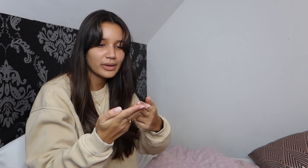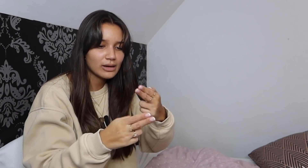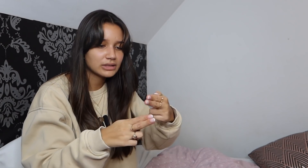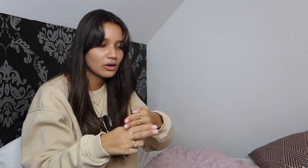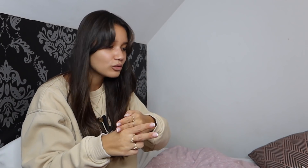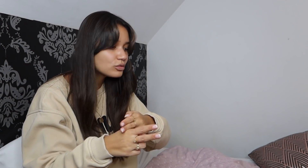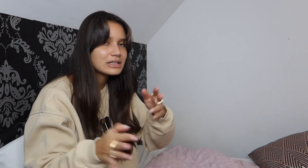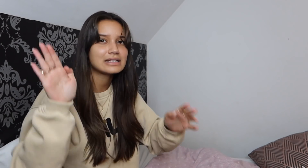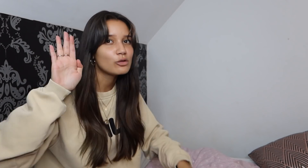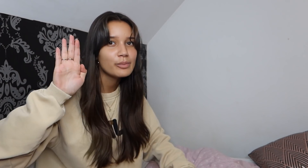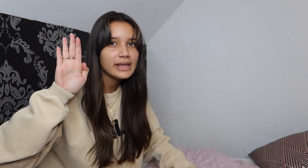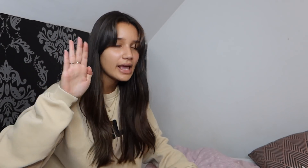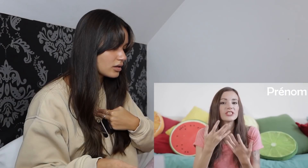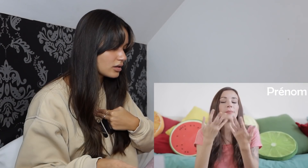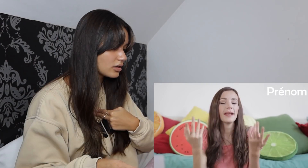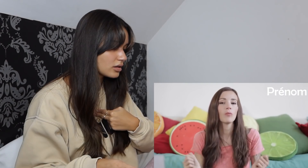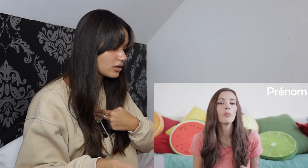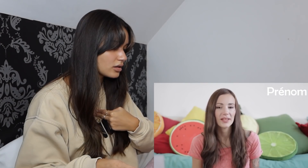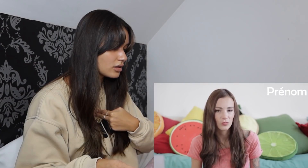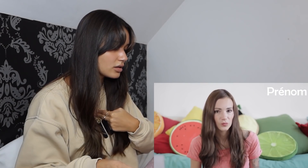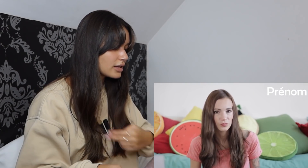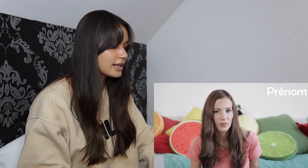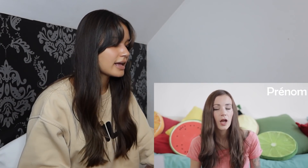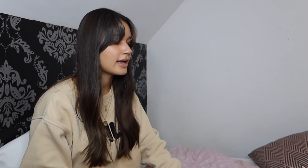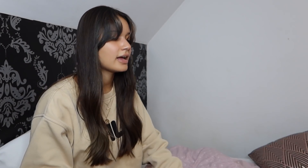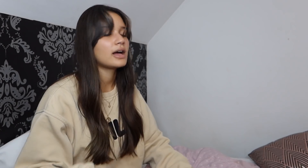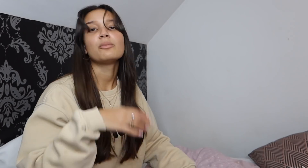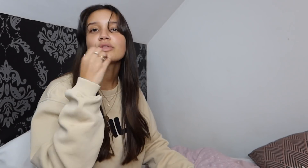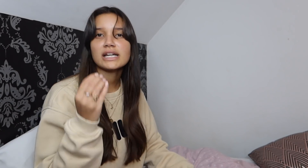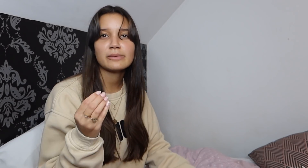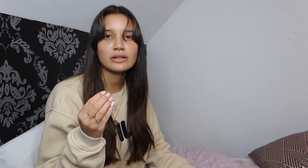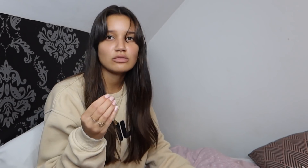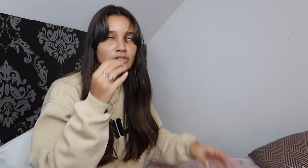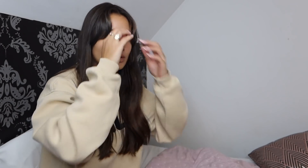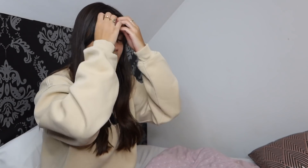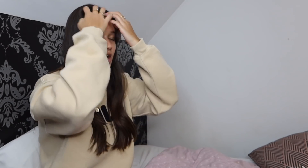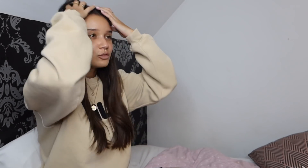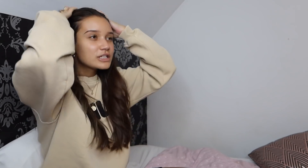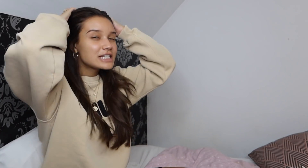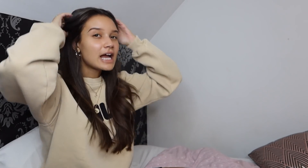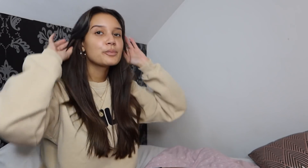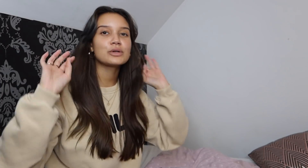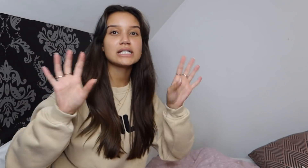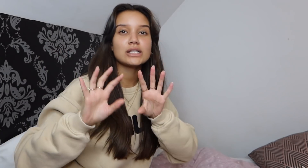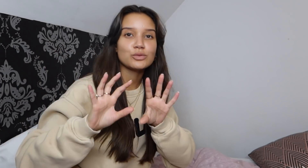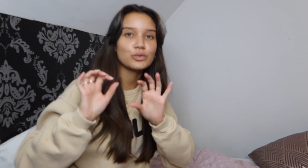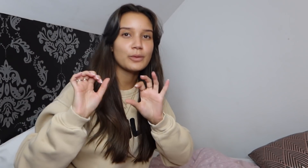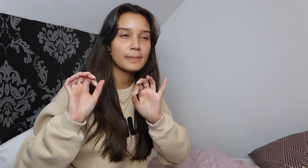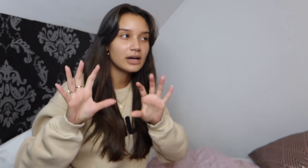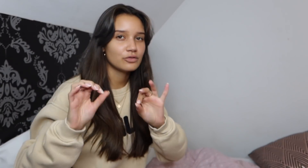on est en U, ça c'est le B. J'appelle mon prénom. Ah, pour dire les prénoms en fait, ok. Donc chaque position de main veut dire